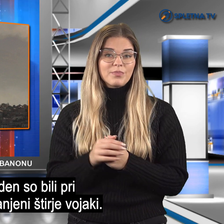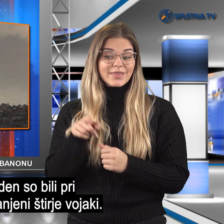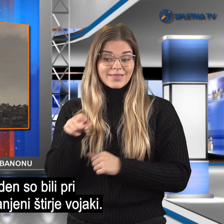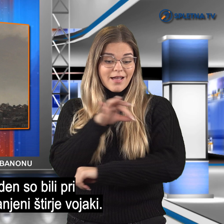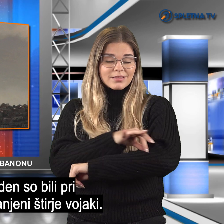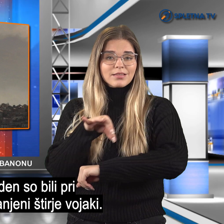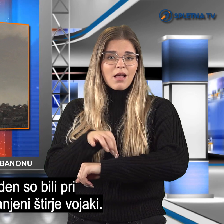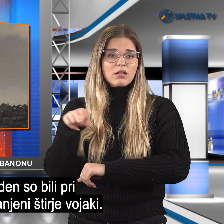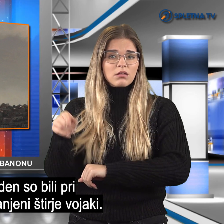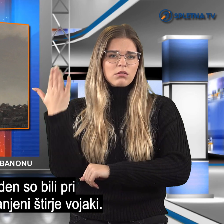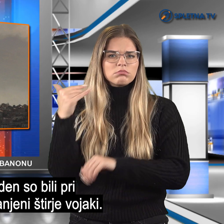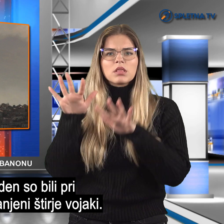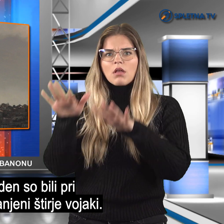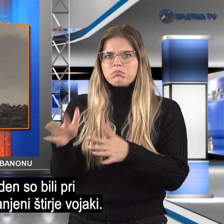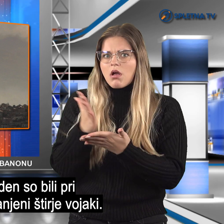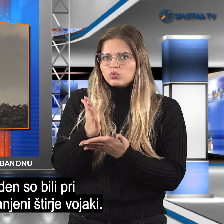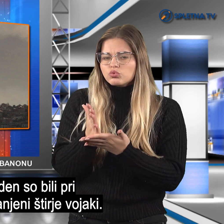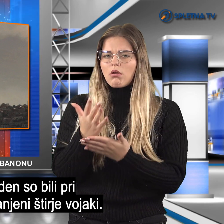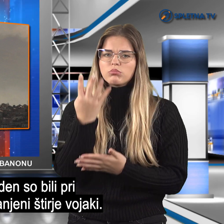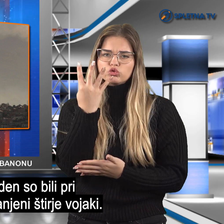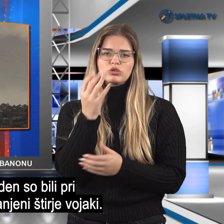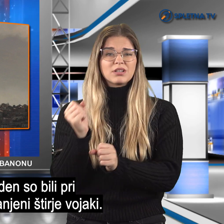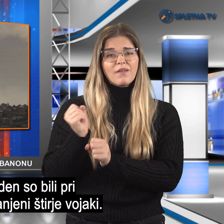Ta teden so bili v napadih ranjeni 4 vojaki.